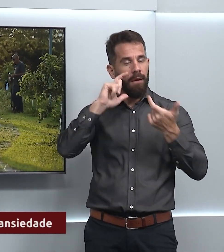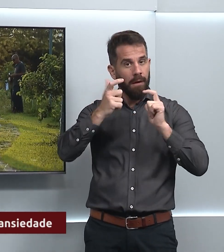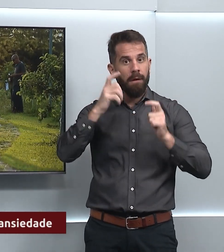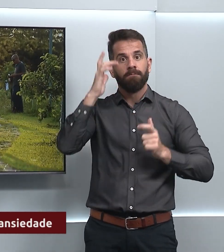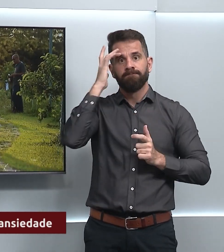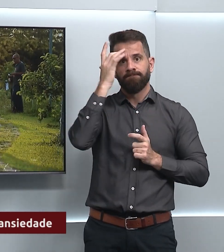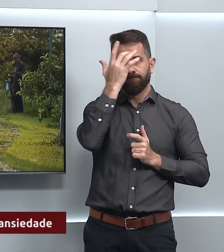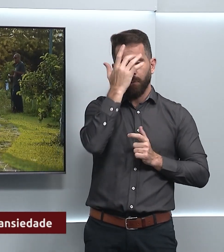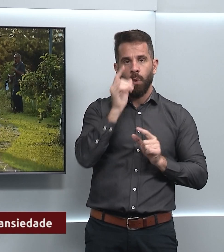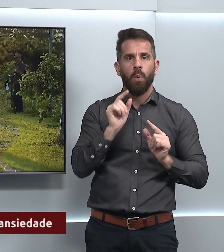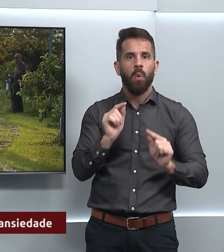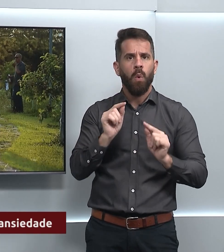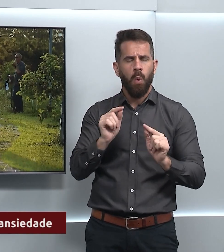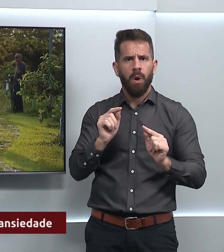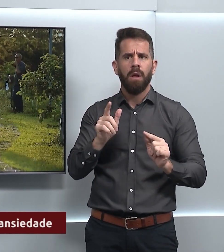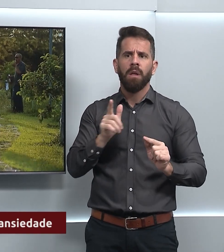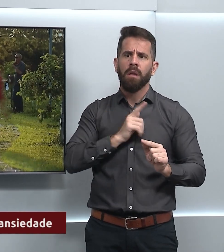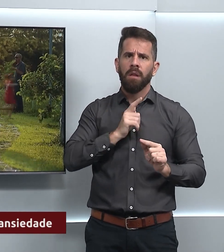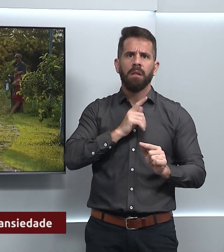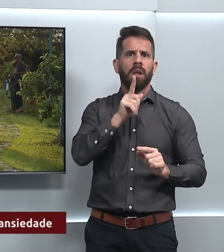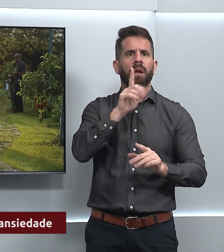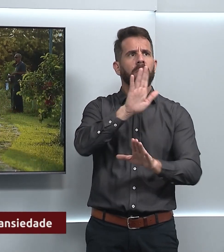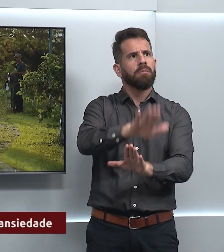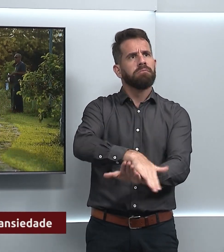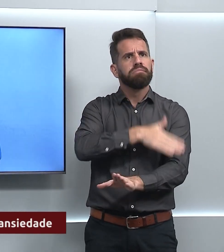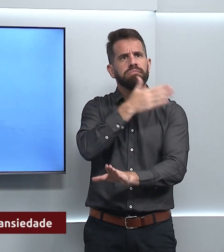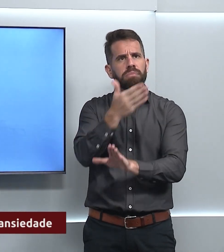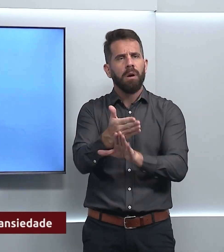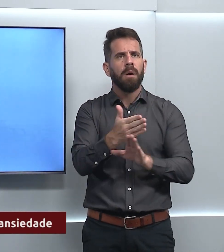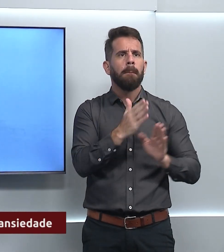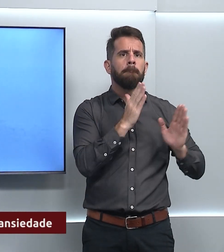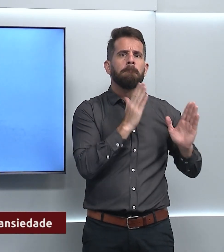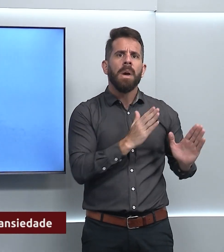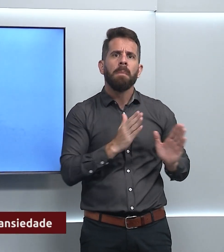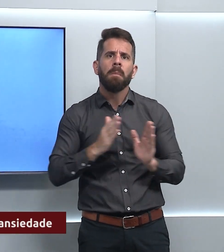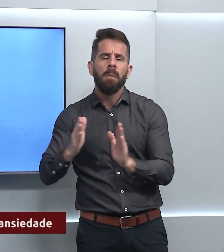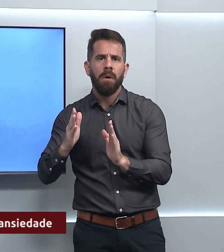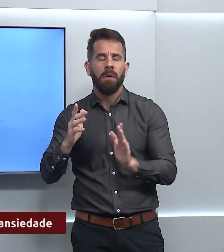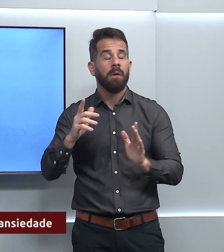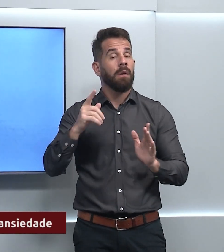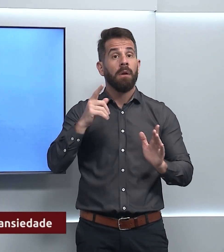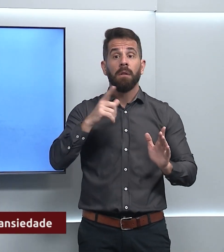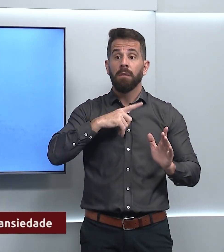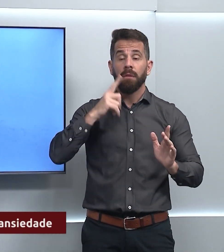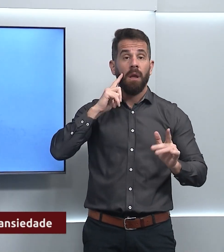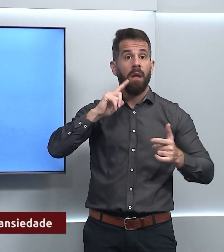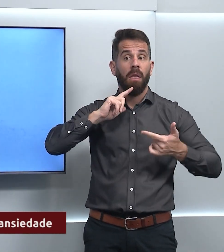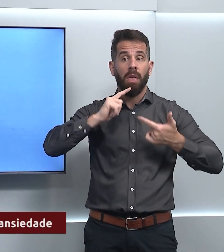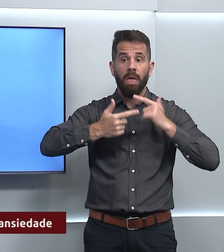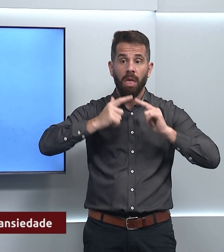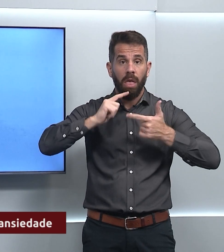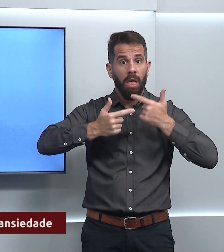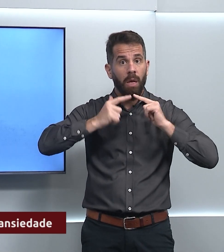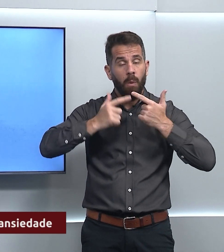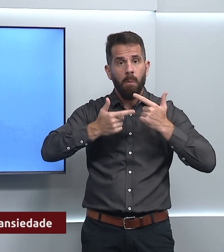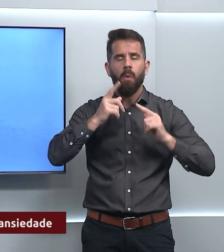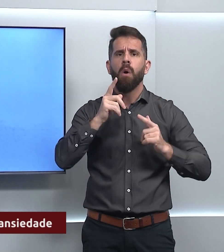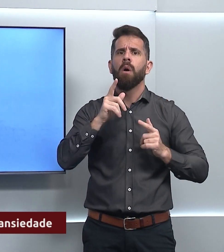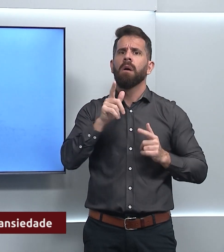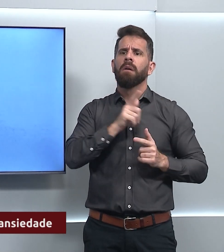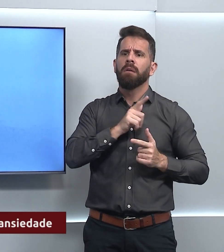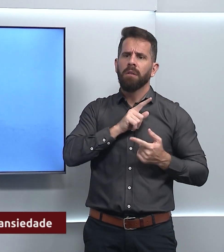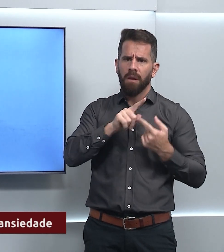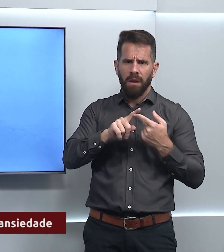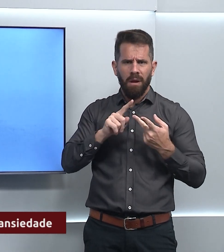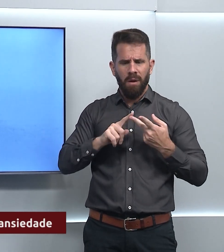as mudanças repentinas no dia a dia de uma pessoa. Mudança de humor, mudança de comportamento. A pessoa às vezes começa a ficar